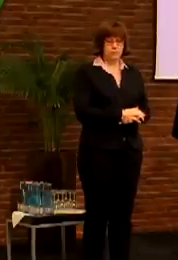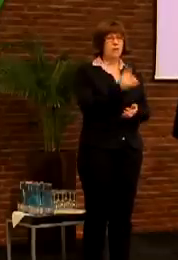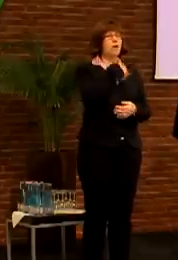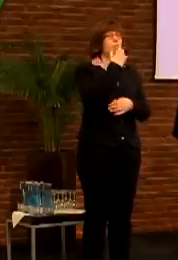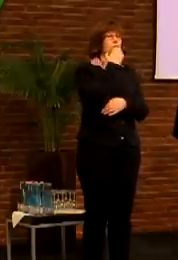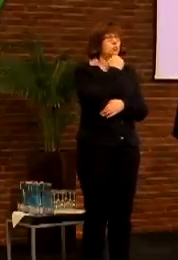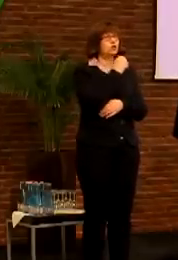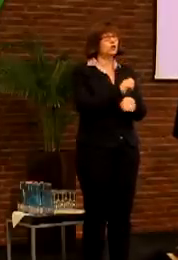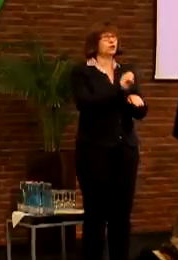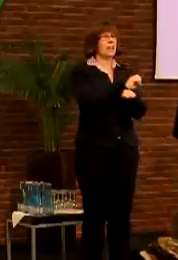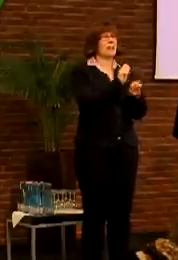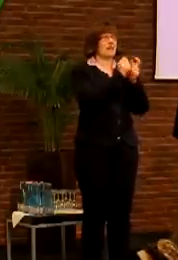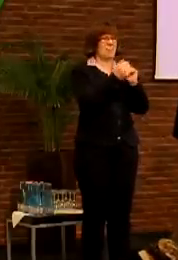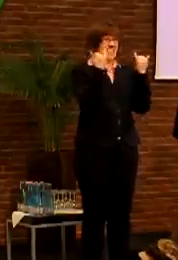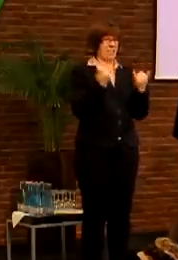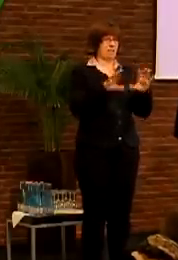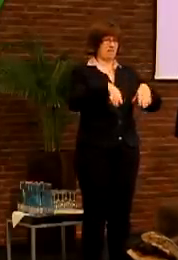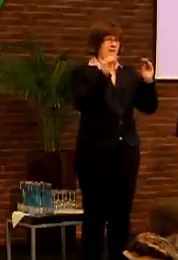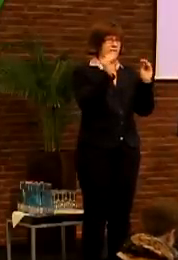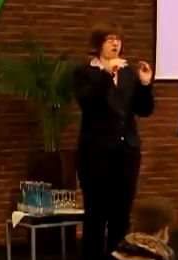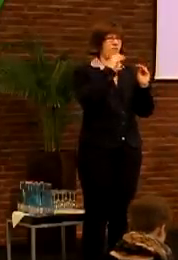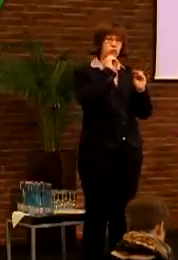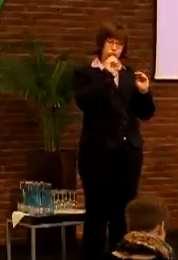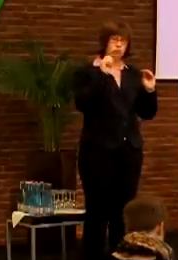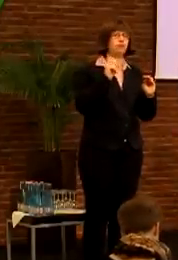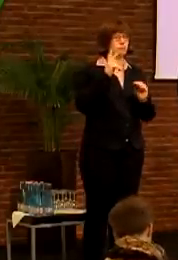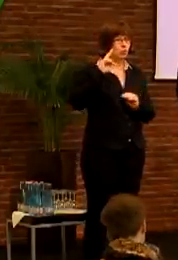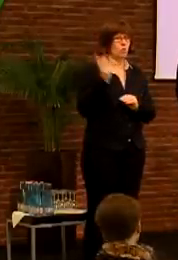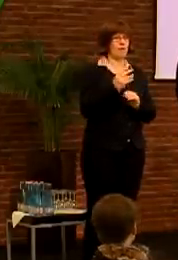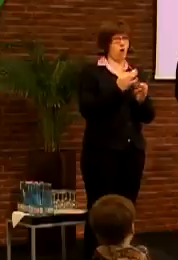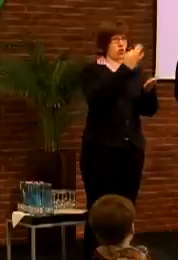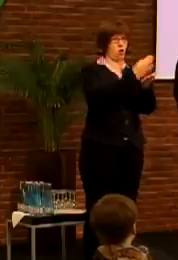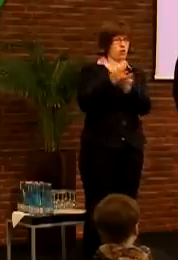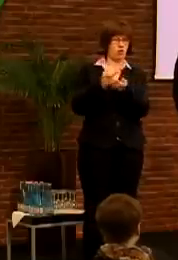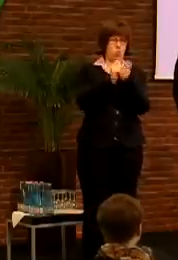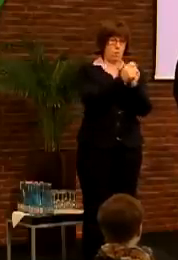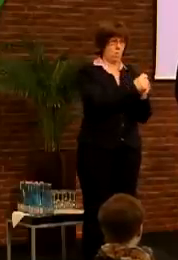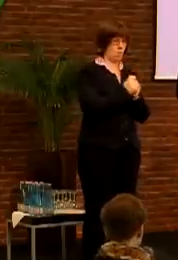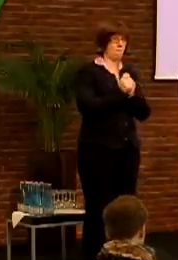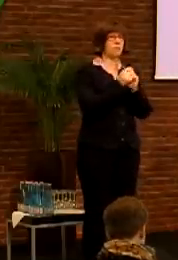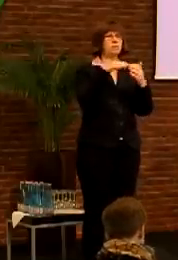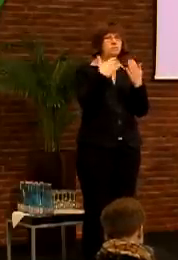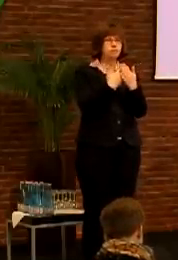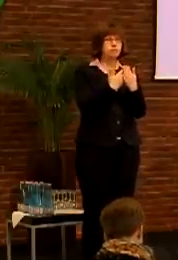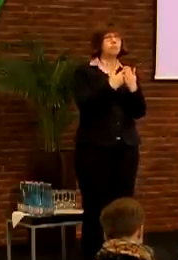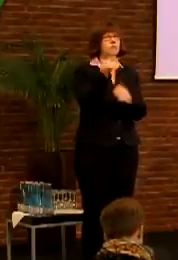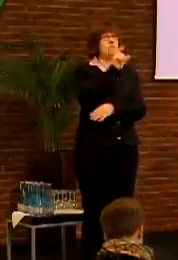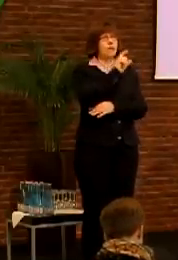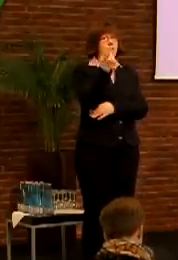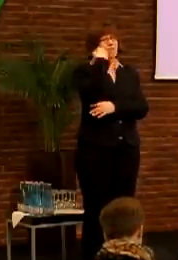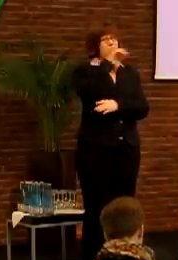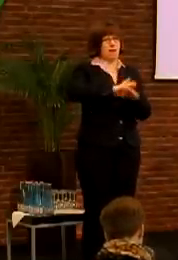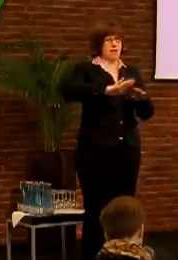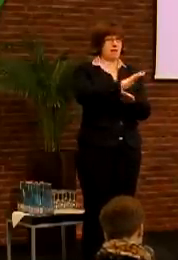Wir wollen mit der Energiewende jetzt beginnen und am besten gleich vor Ort. Und damit wären wir beim Thema